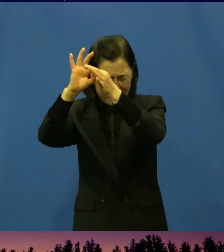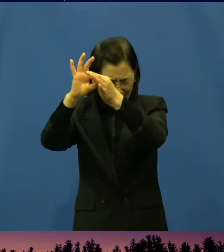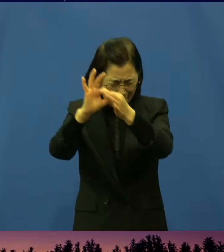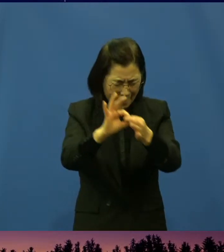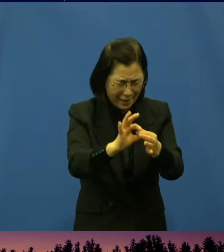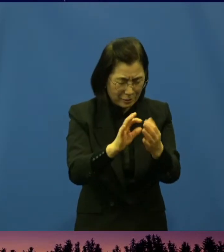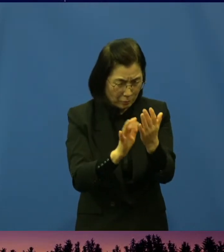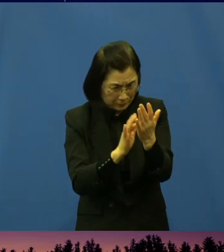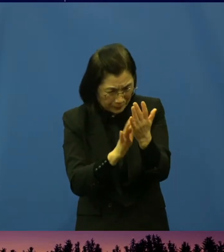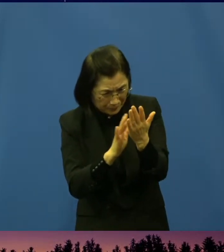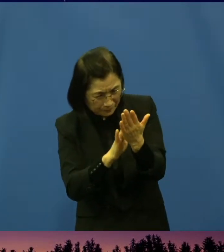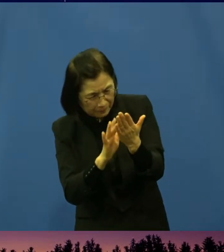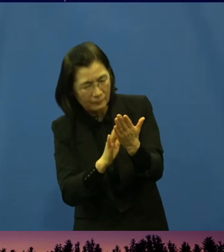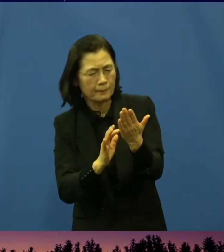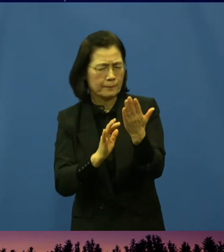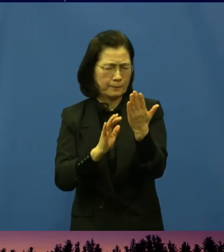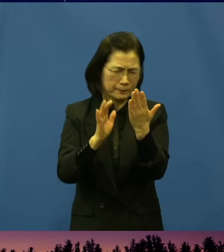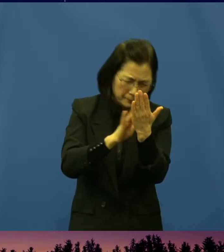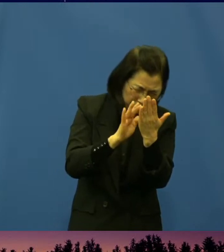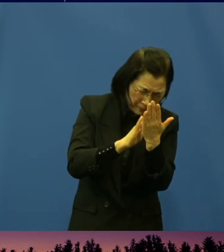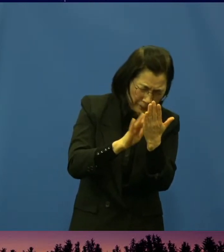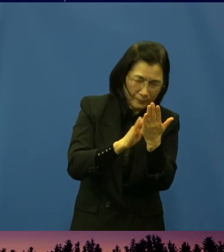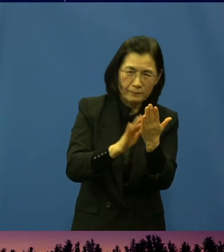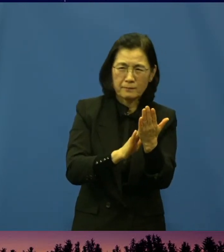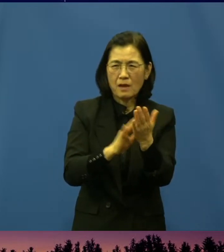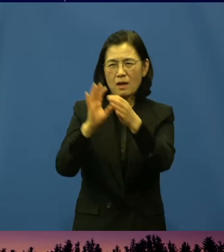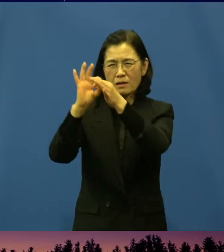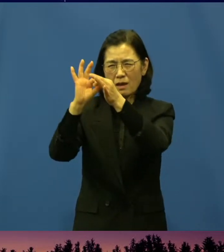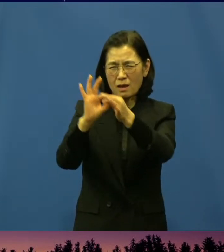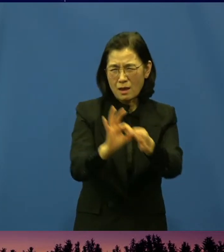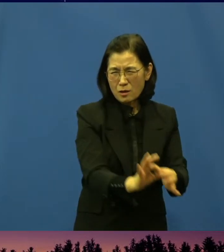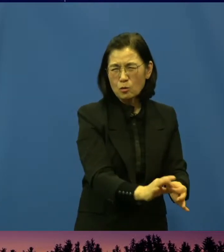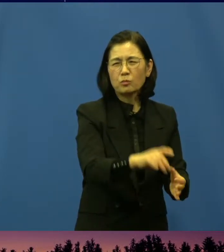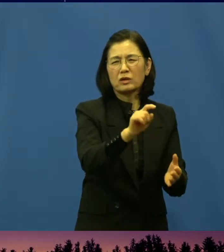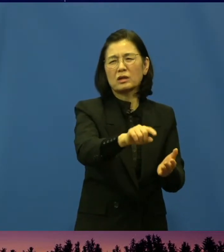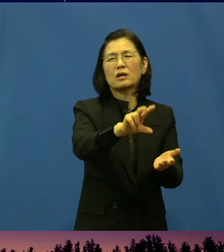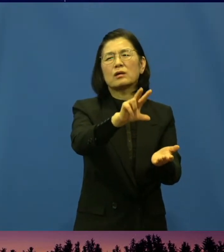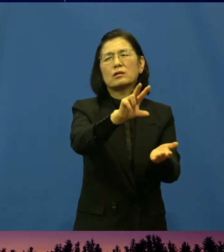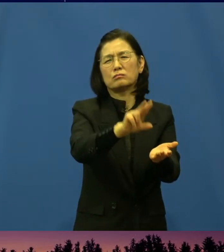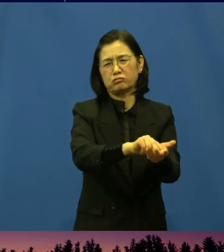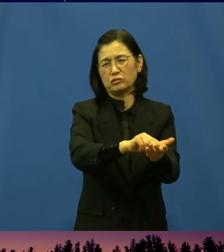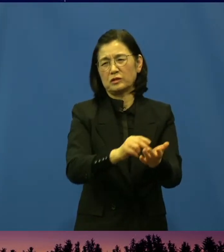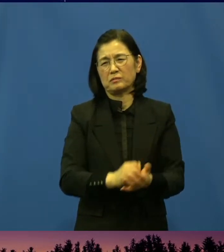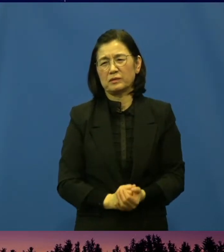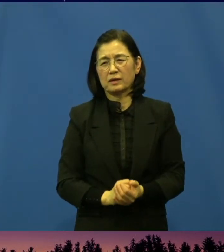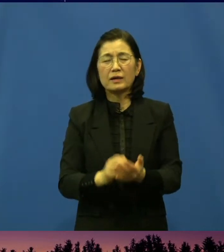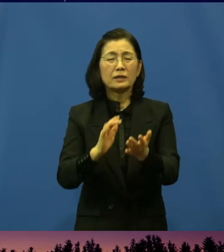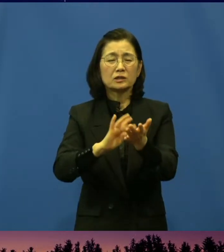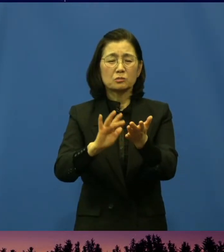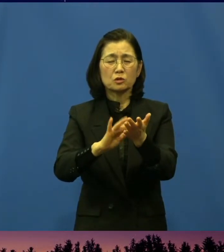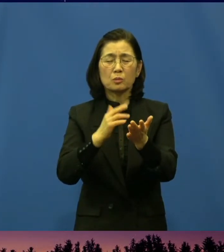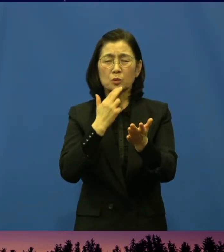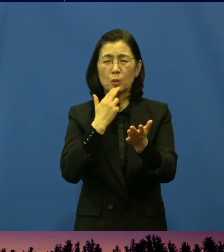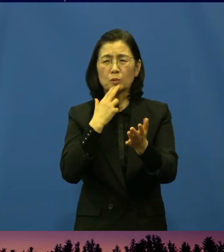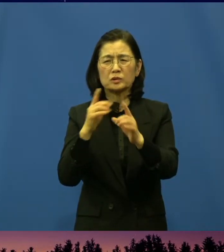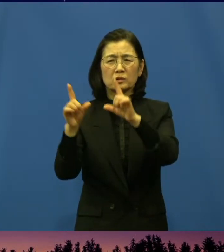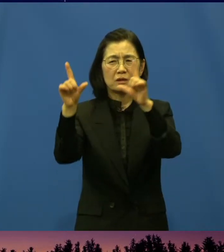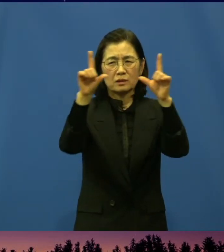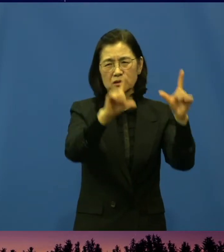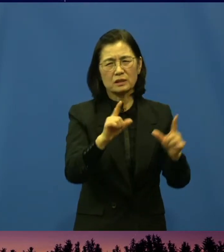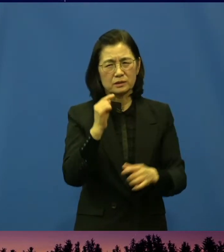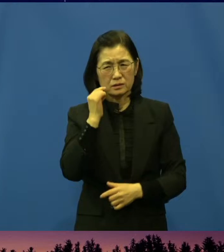거예요. 요즘은 스마트폰 없이는 못 사는 거죠. 못 살아. 그